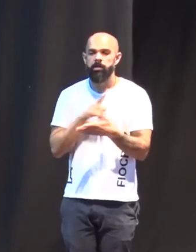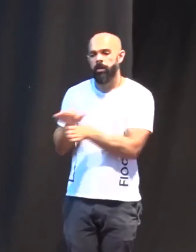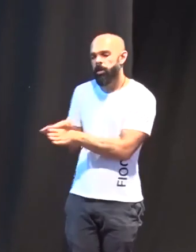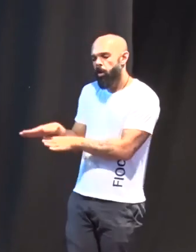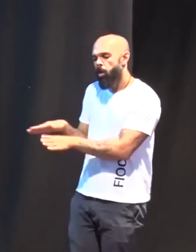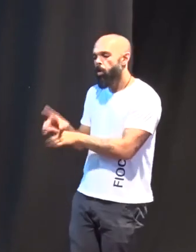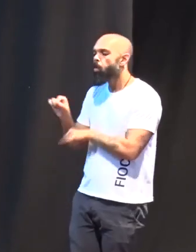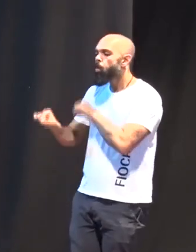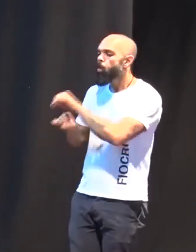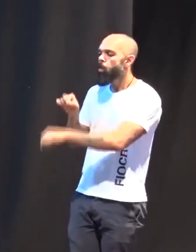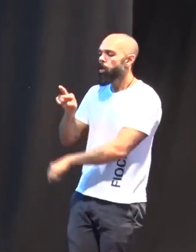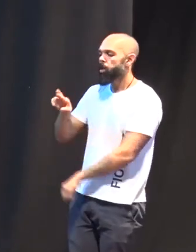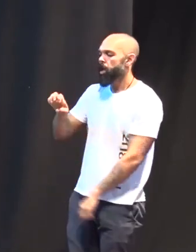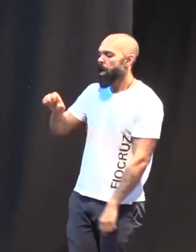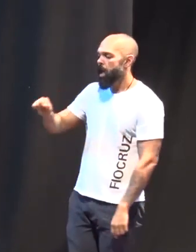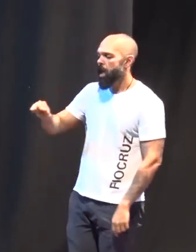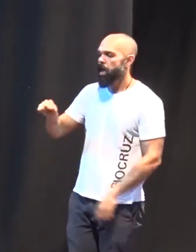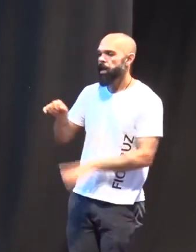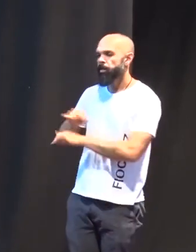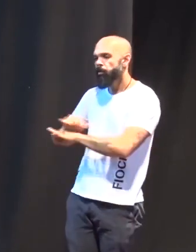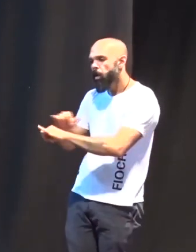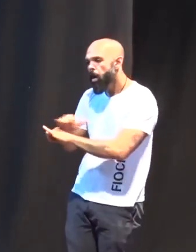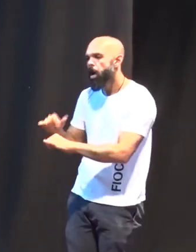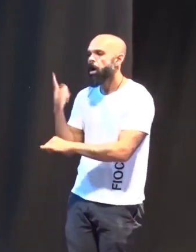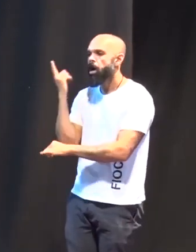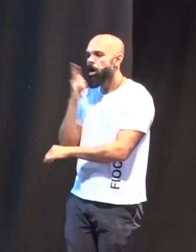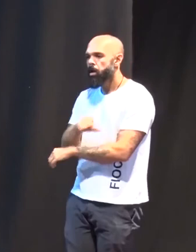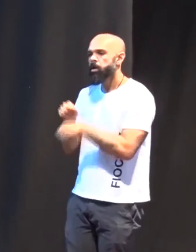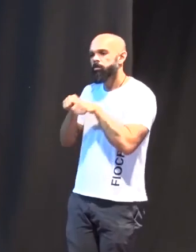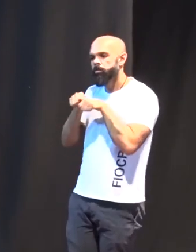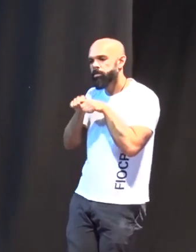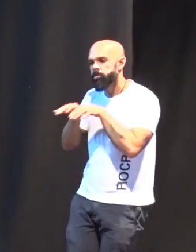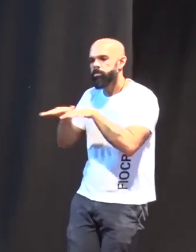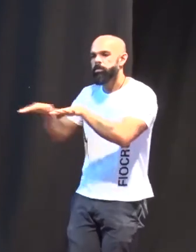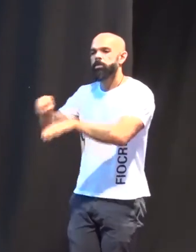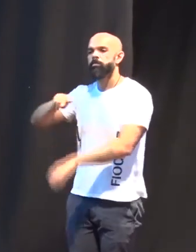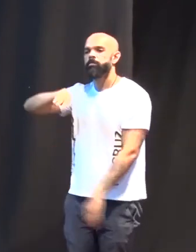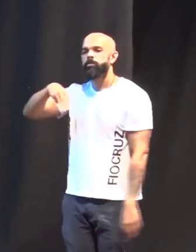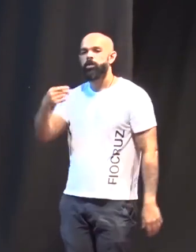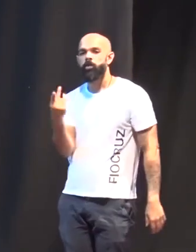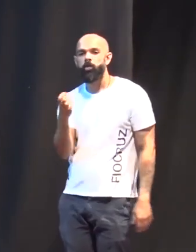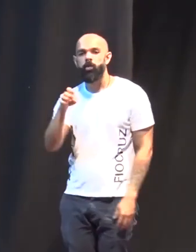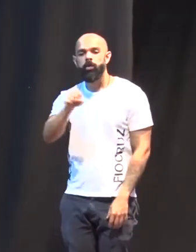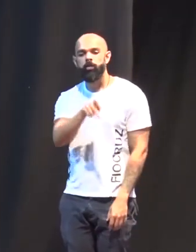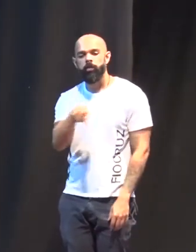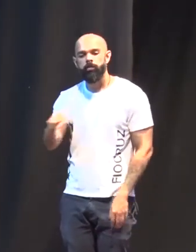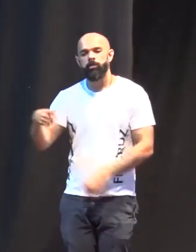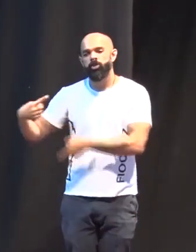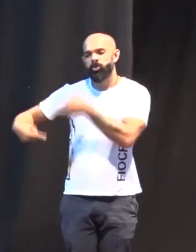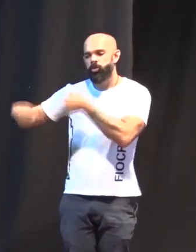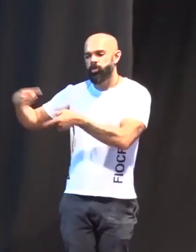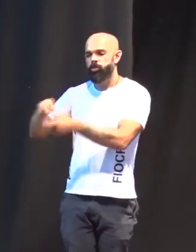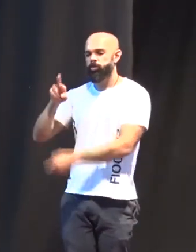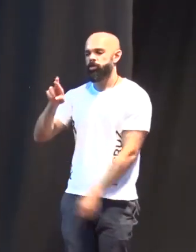instruções sobre o que é REA, informações sobre o que é REA, e a gente está conseguindo atingir toda essa massa de milhões de professores também para discutir o que é REA com